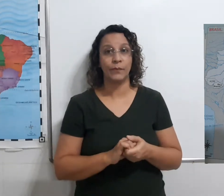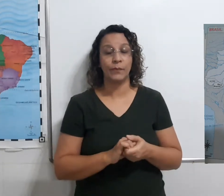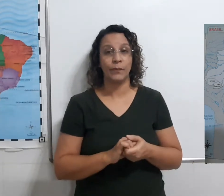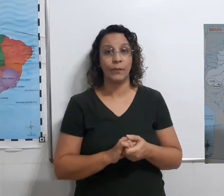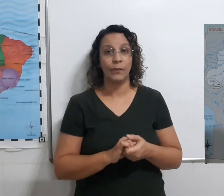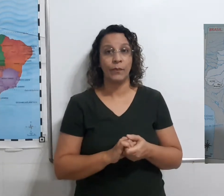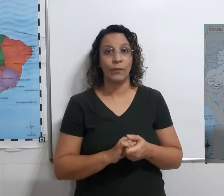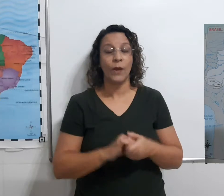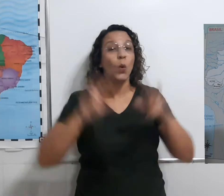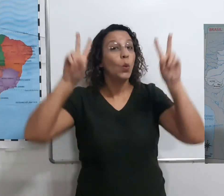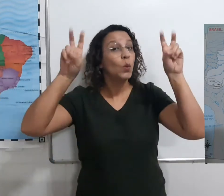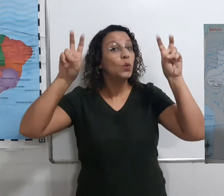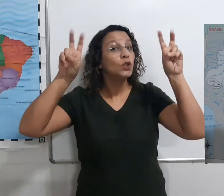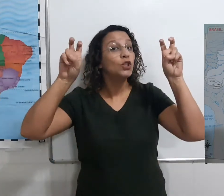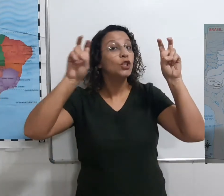O título do mapa é